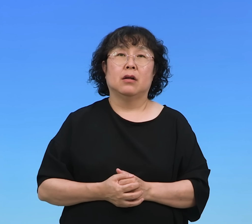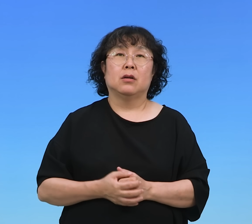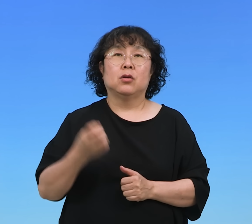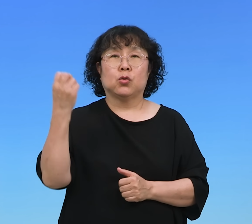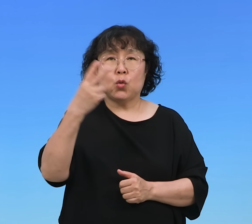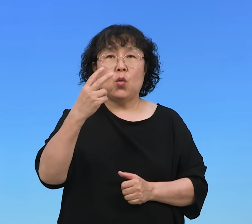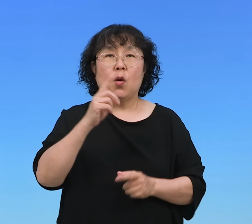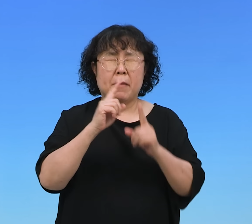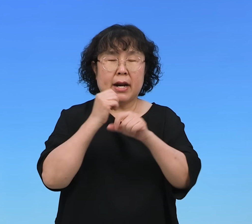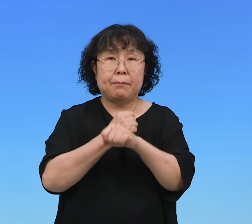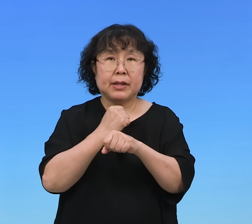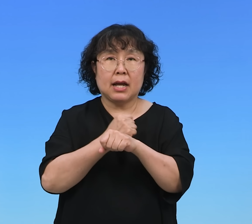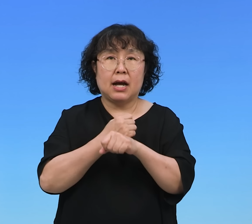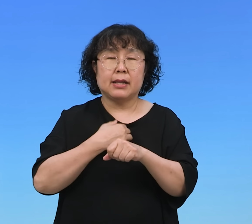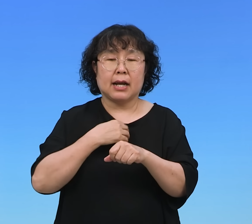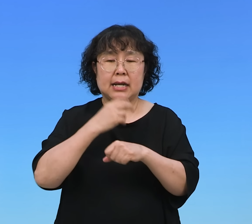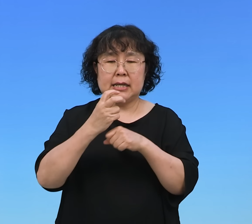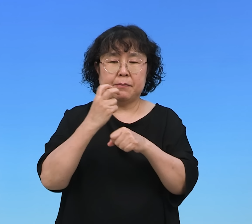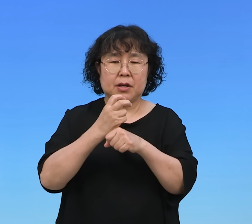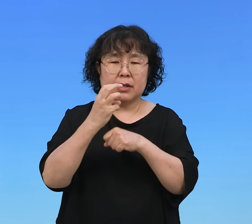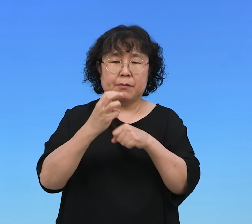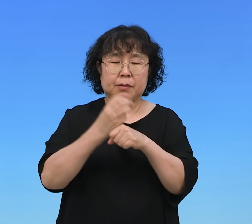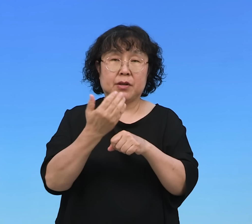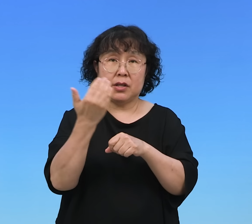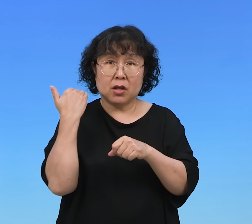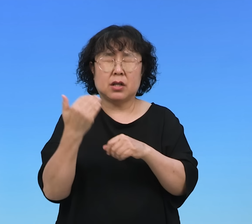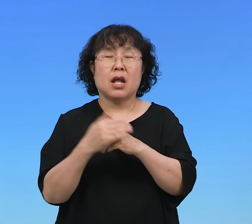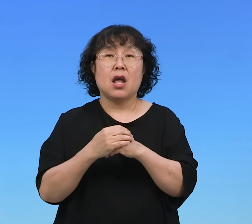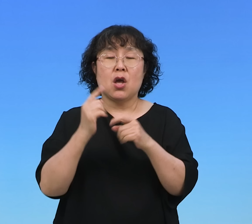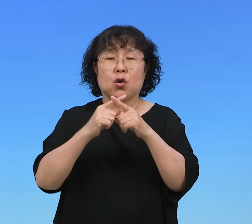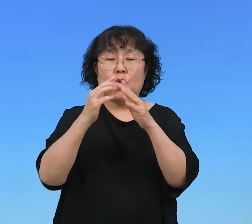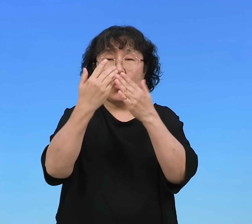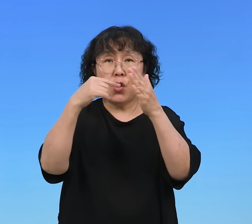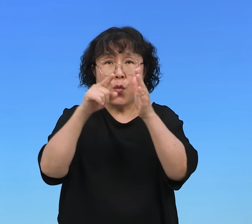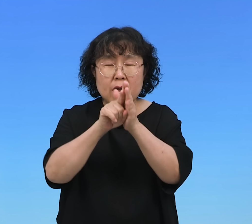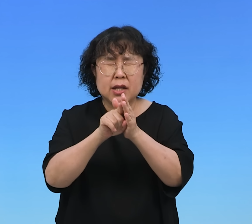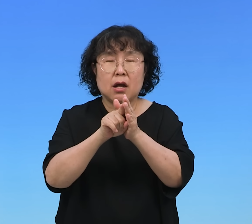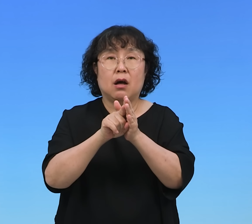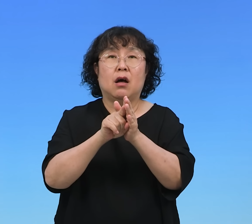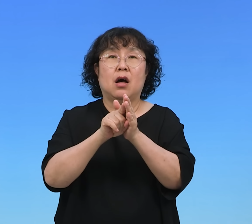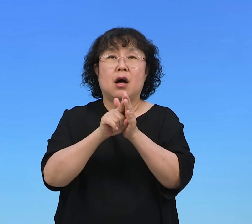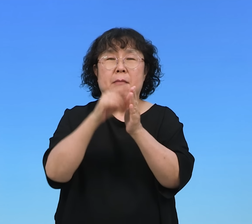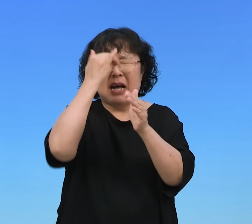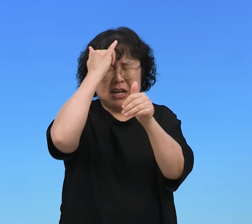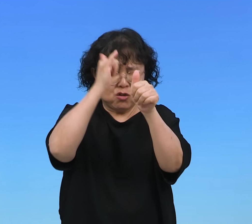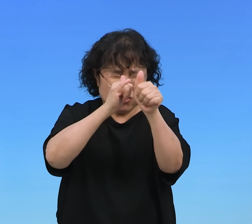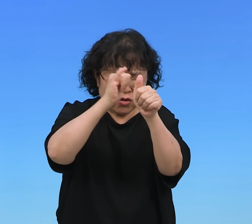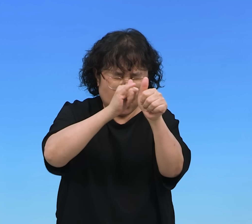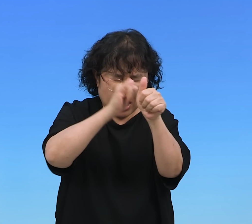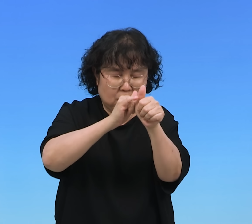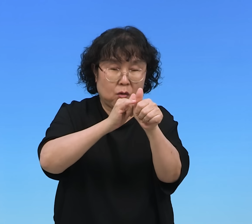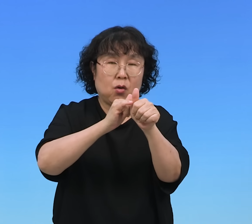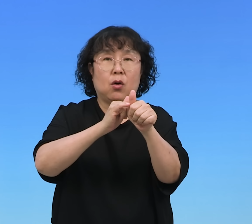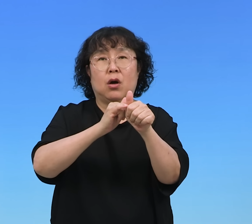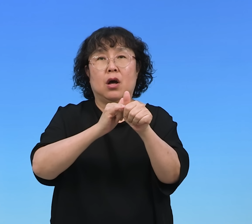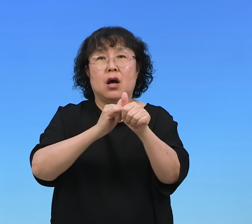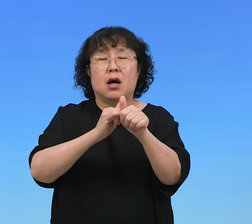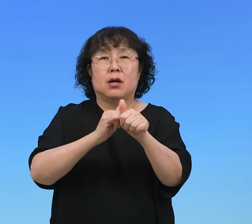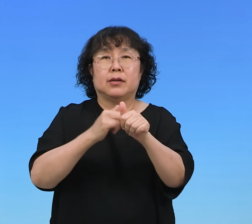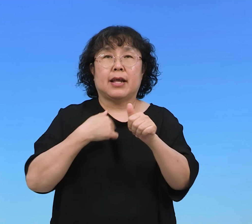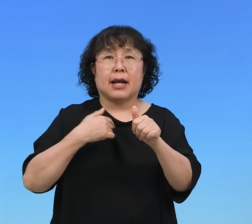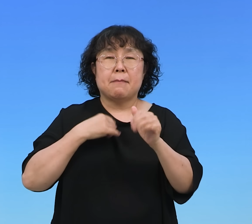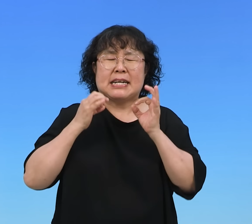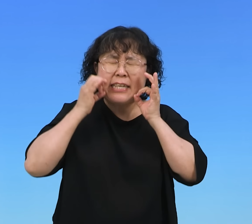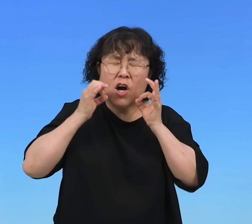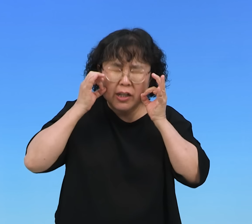것. 20년 전, 30년 전 교회를 위하여 그렇게 충성 다하고 온 에너지, 온 정성을 다